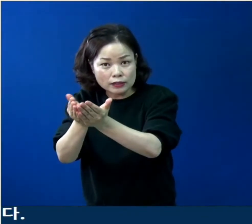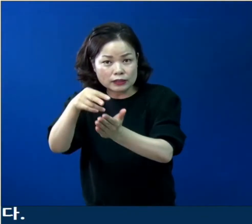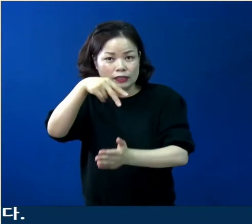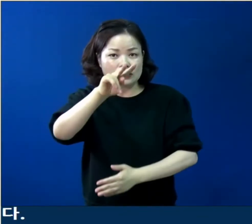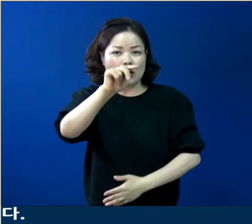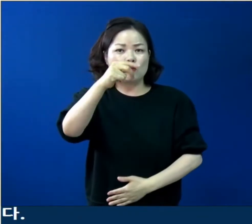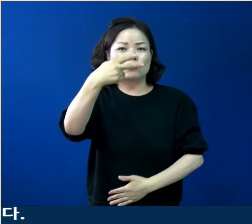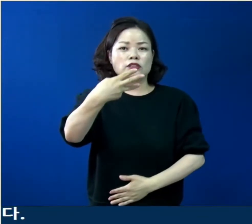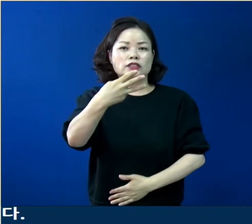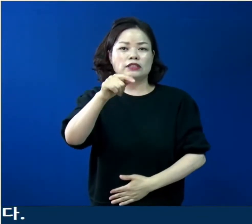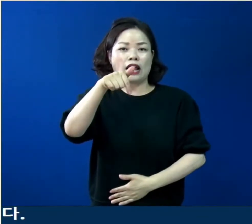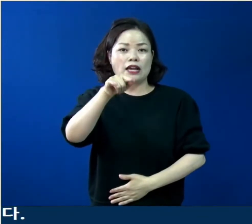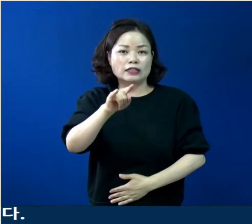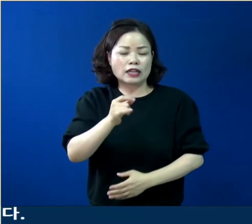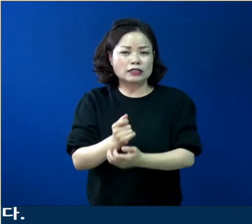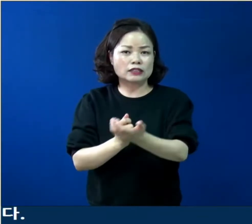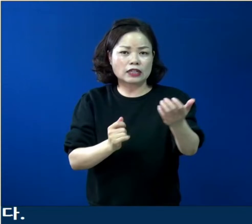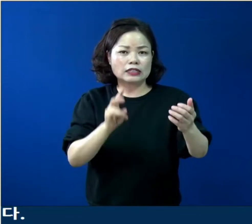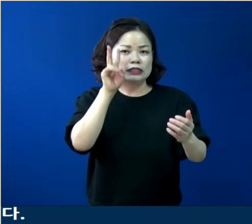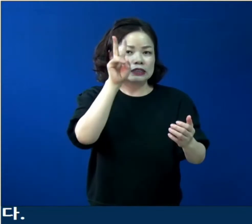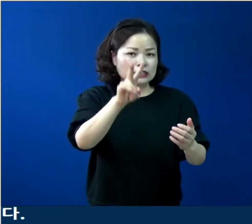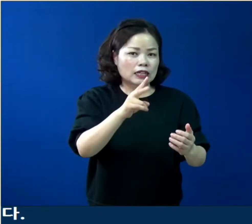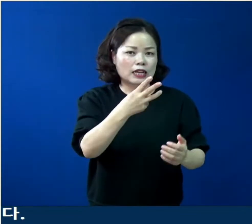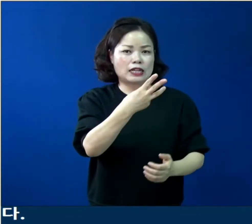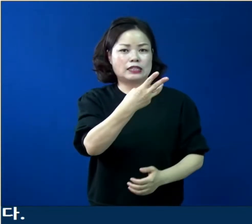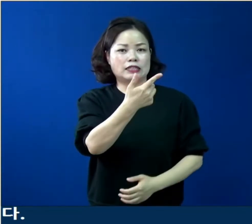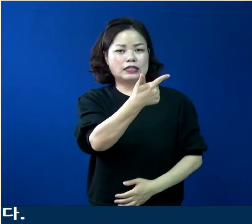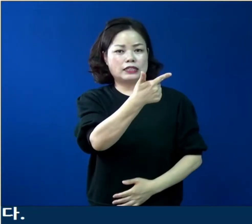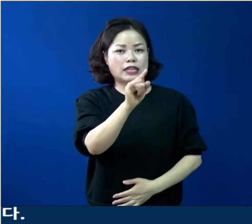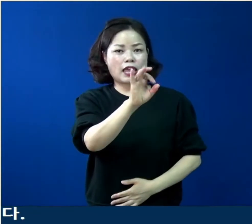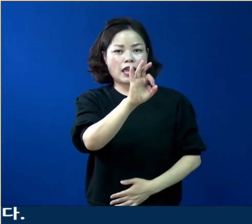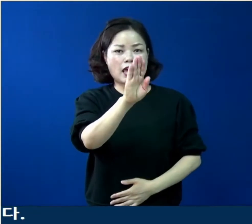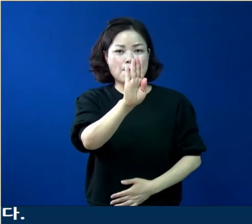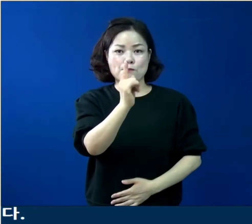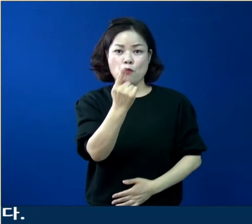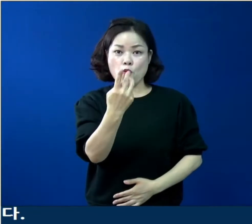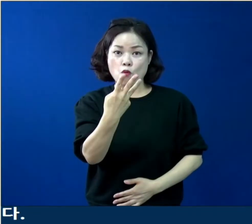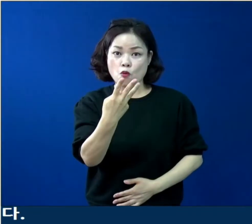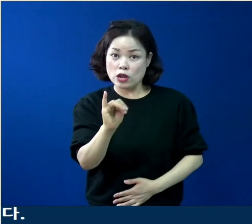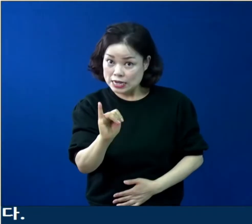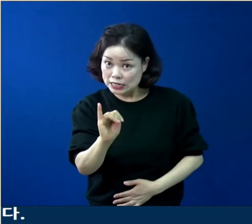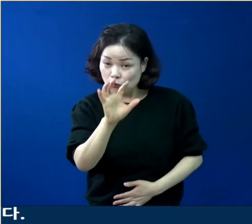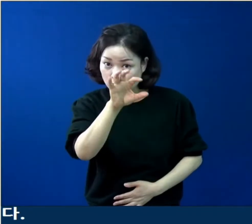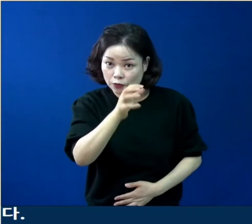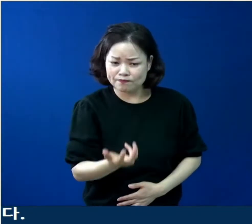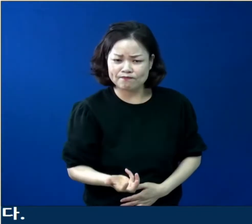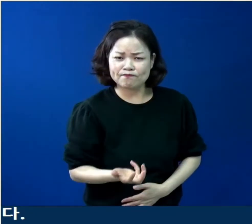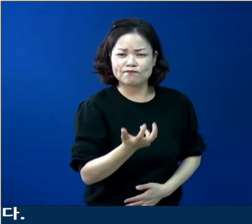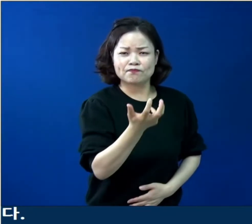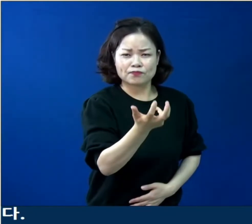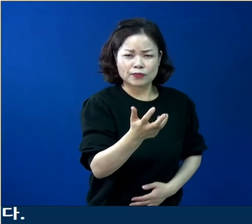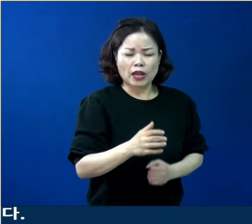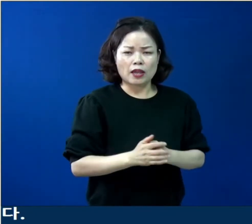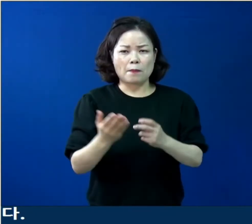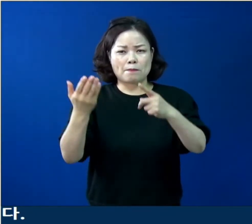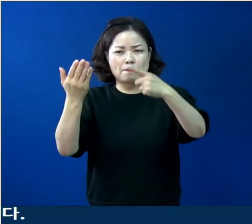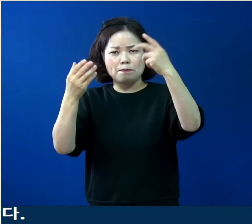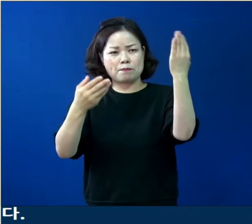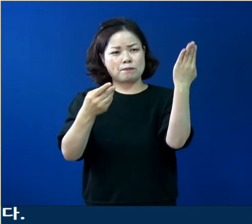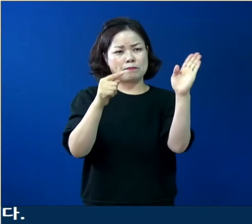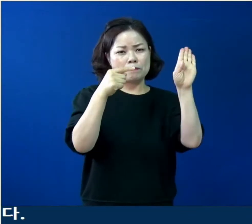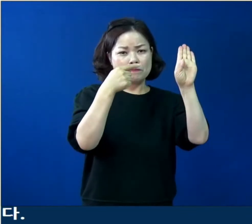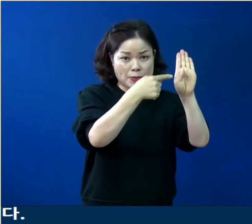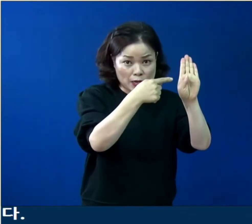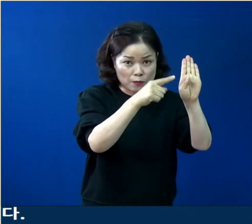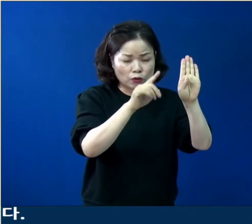사모드라게로 직행하여 이튿날 네아폴리로 가고, 이제 지난 이 두 번에 걸쳐서 빌립보 전도를 살펴본 겁니다. 거기서